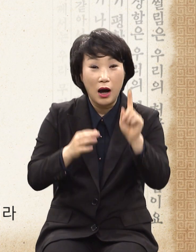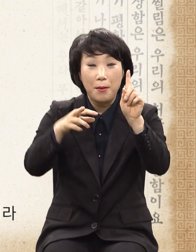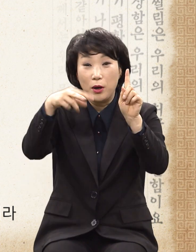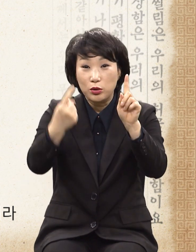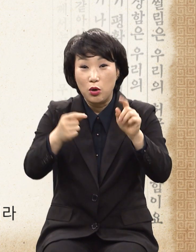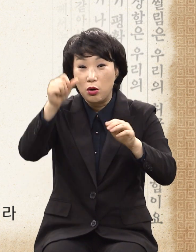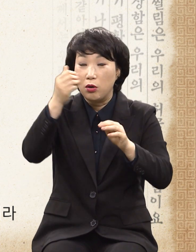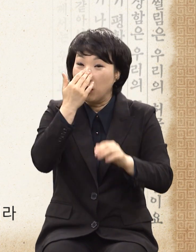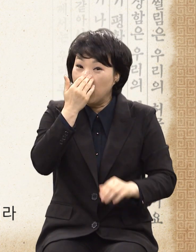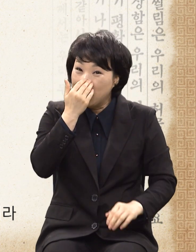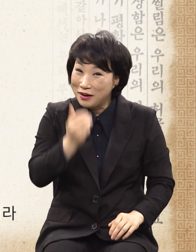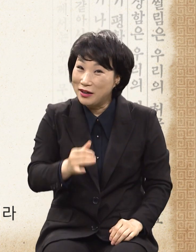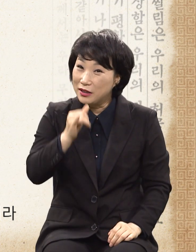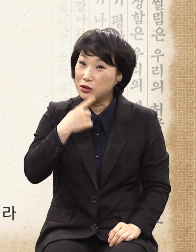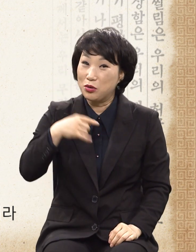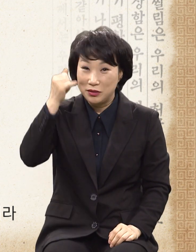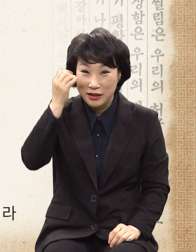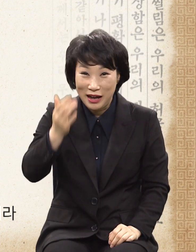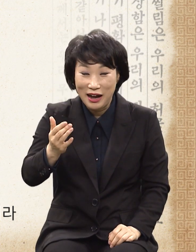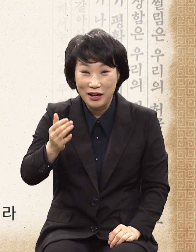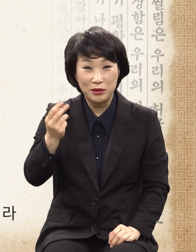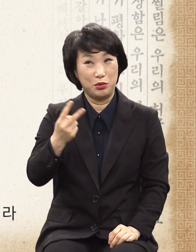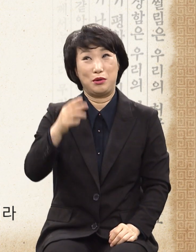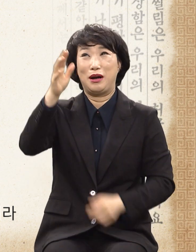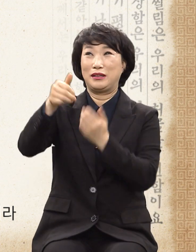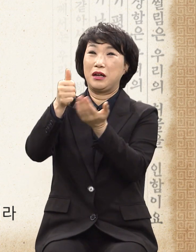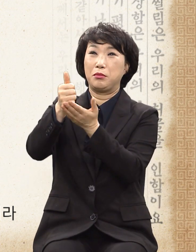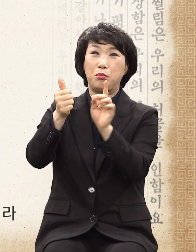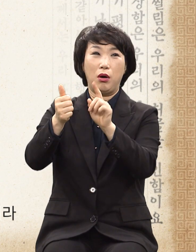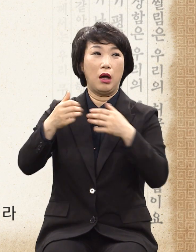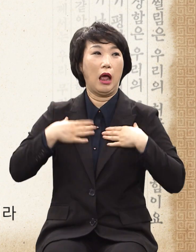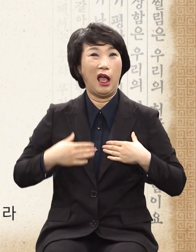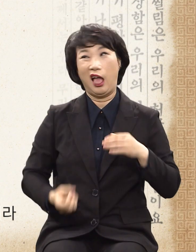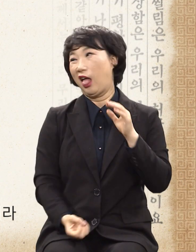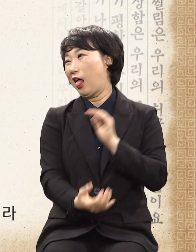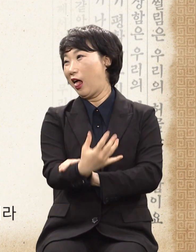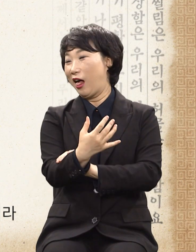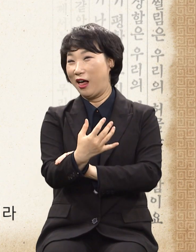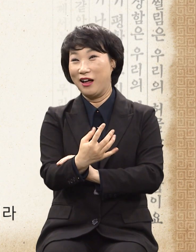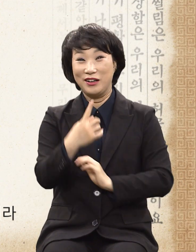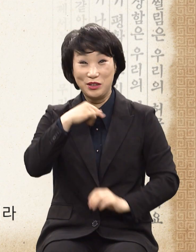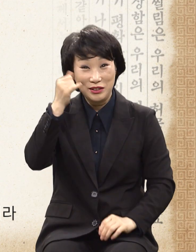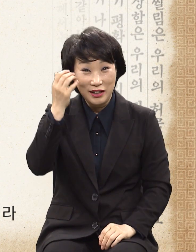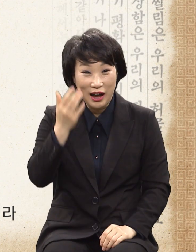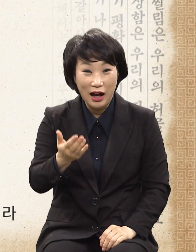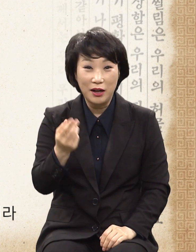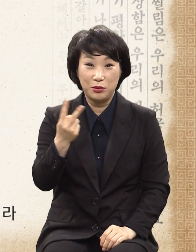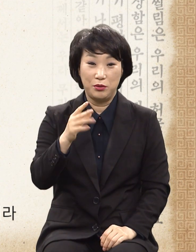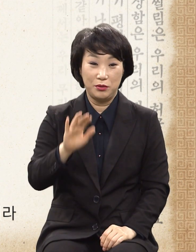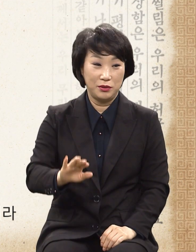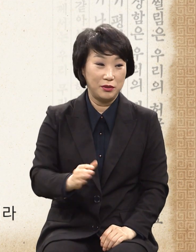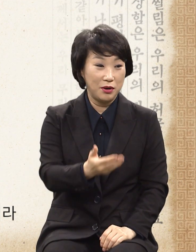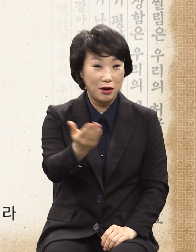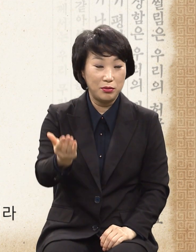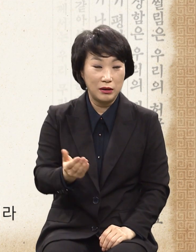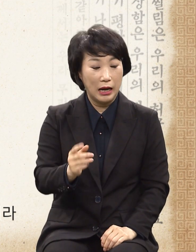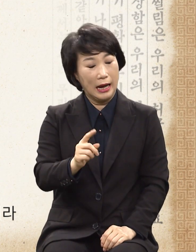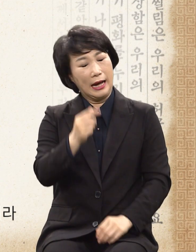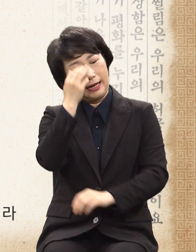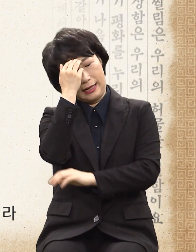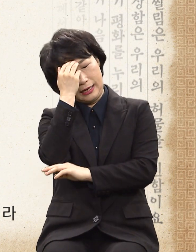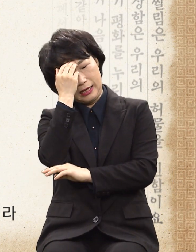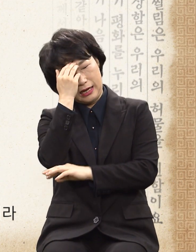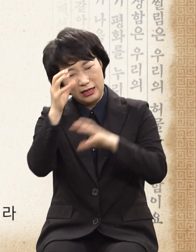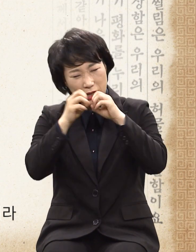번이라도 실증을 내거나 아니면 피곤해서 못하겠다거나 아니면 아무리